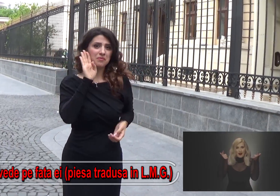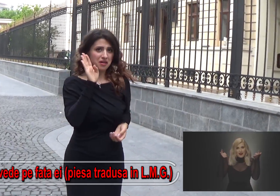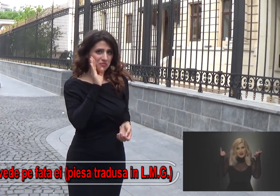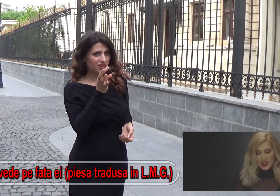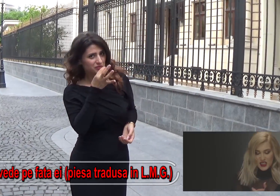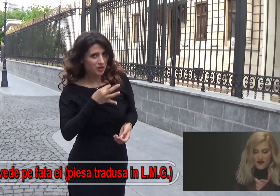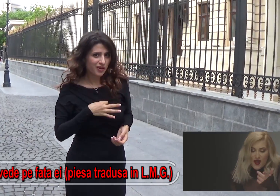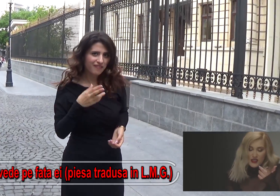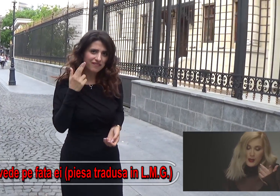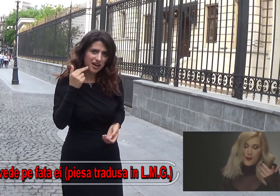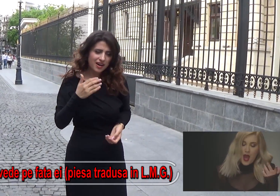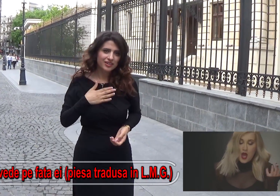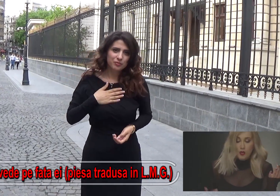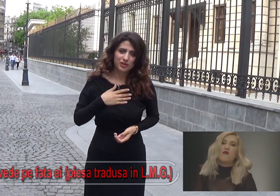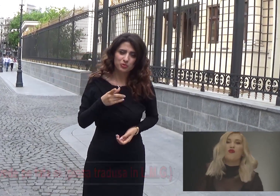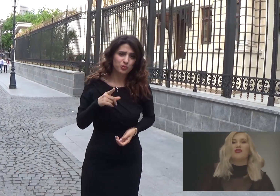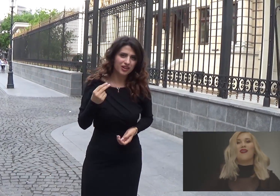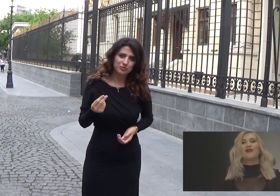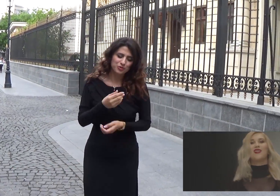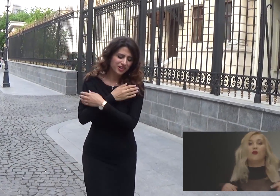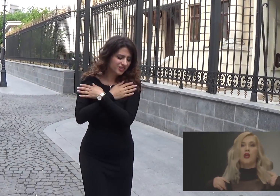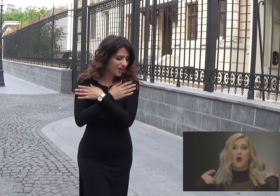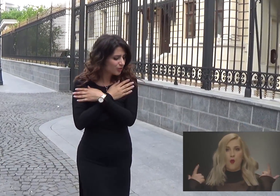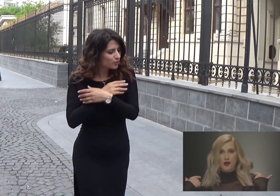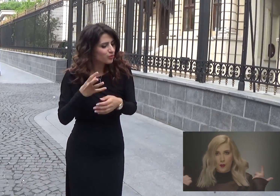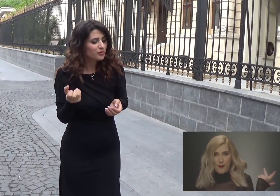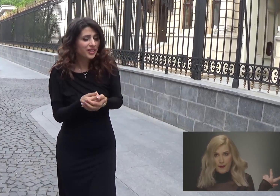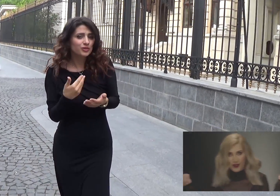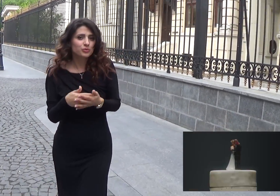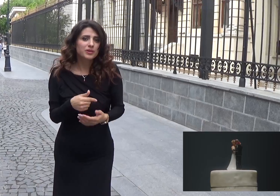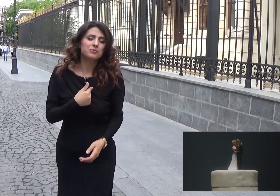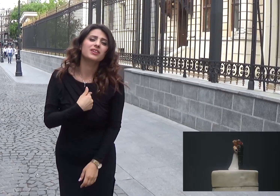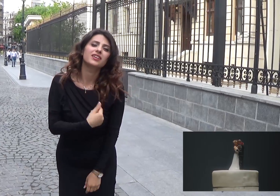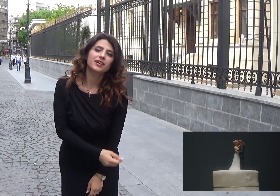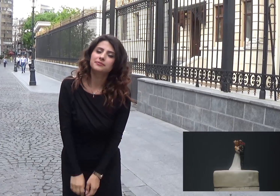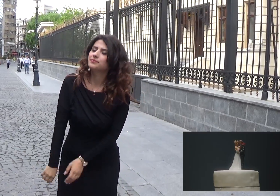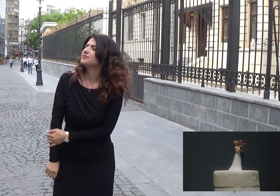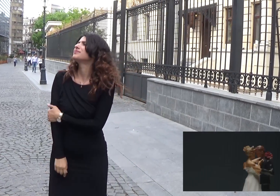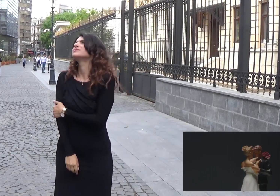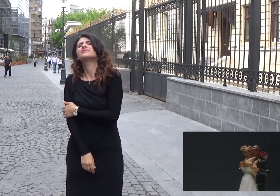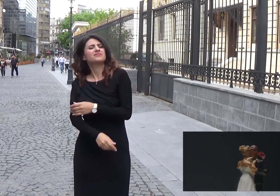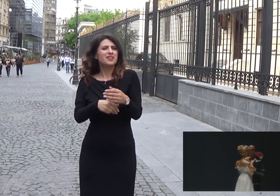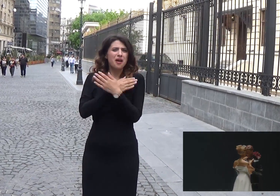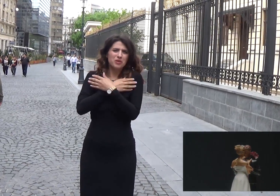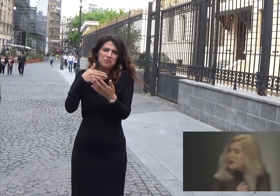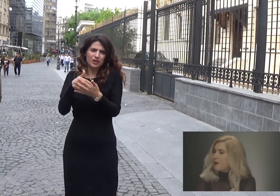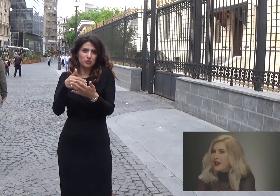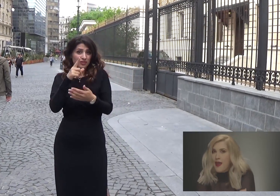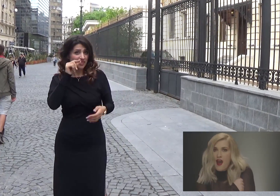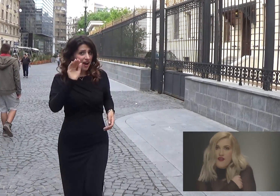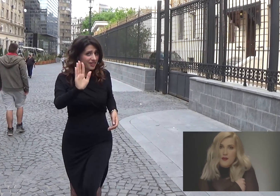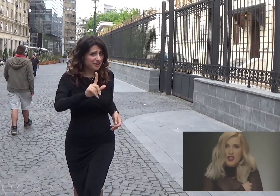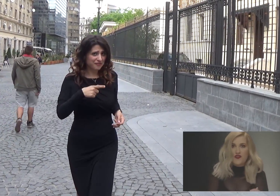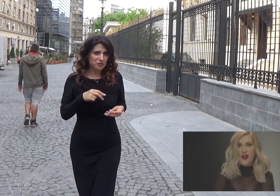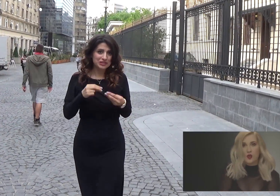Mama, i-a zis fata mea, nu e bună dragostea, nu te lua după mine. L-am iubit pe tatu și nu mi-a fost